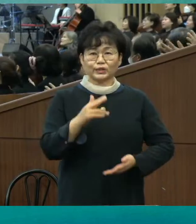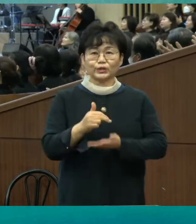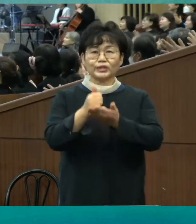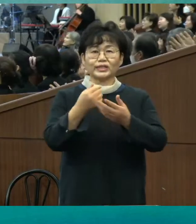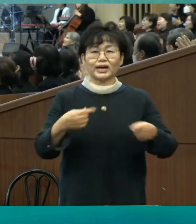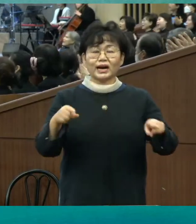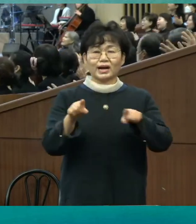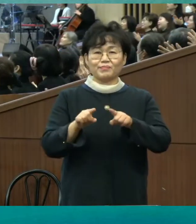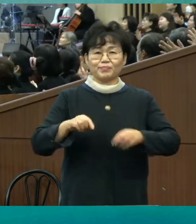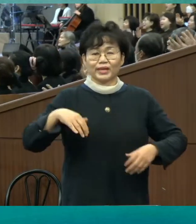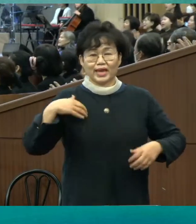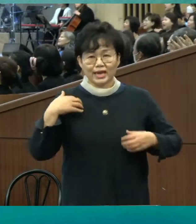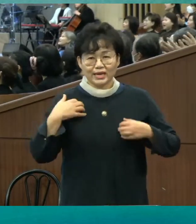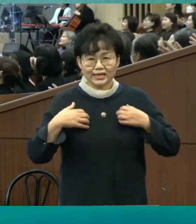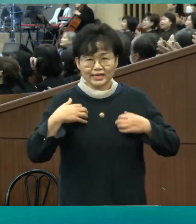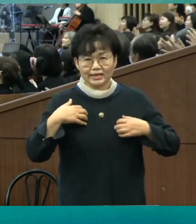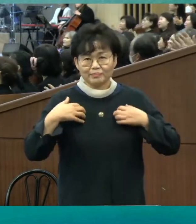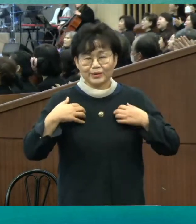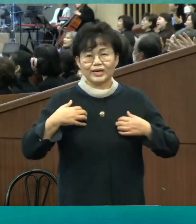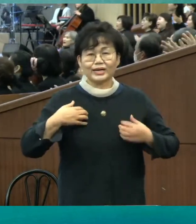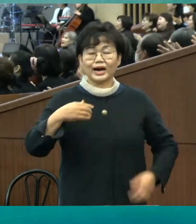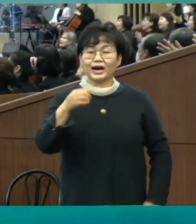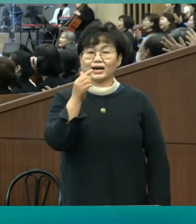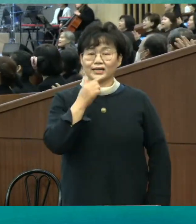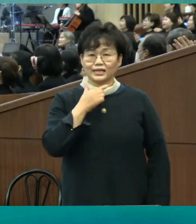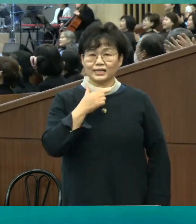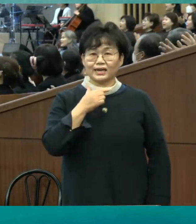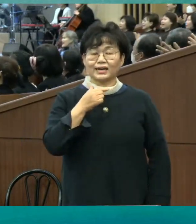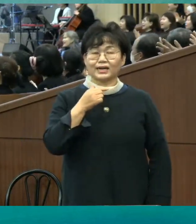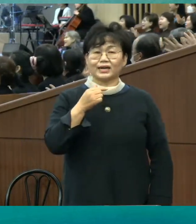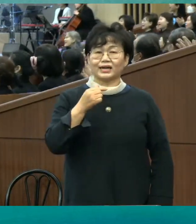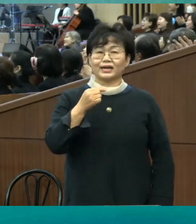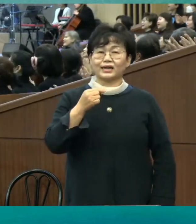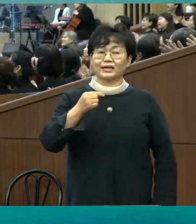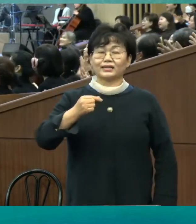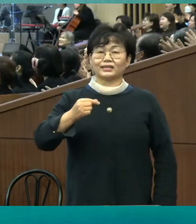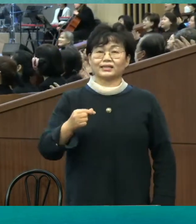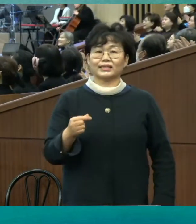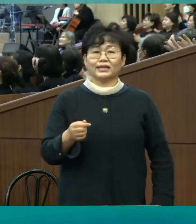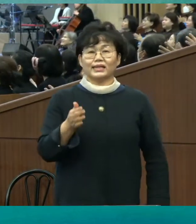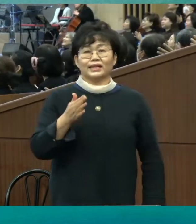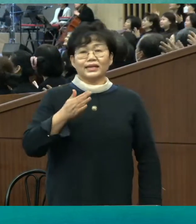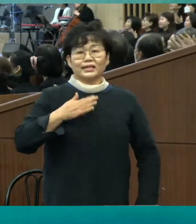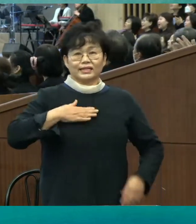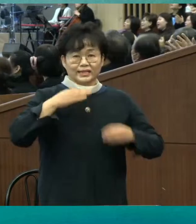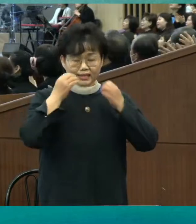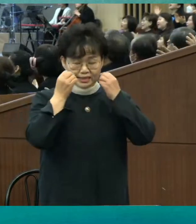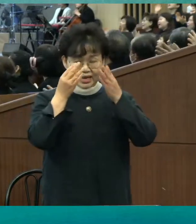주님과 함께 기뻐하리라. 나의 창조자